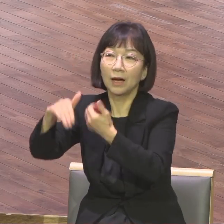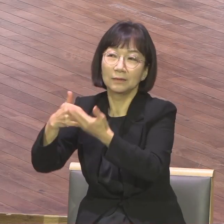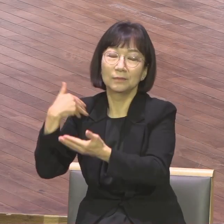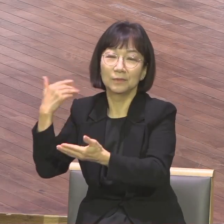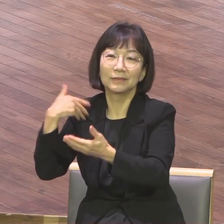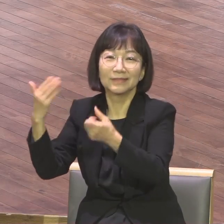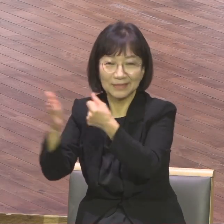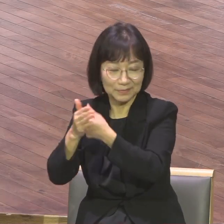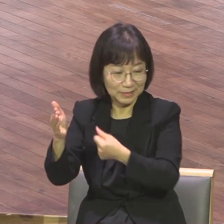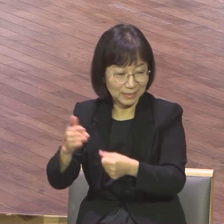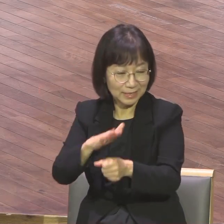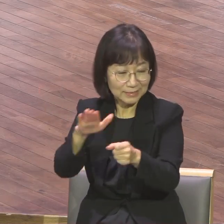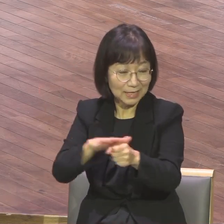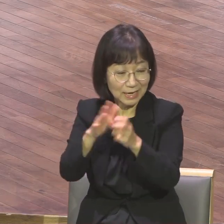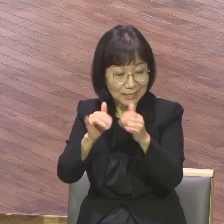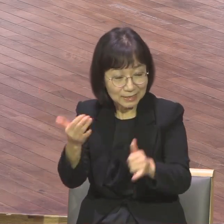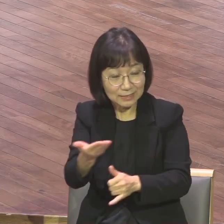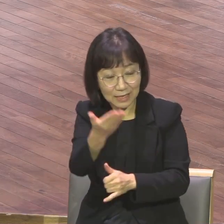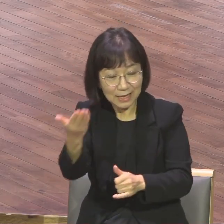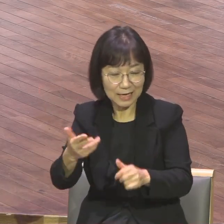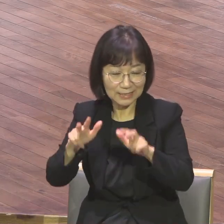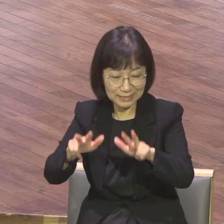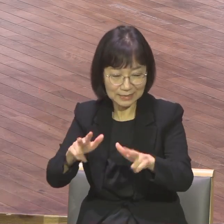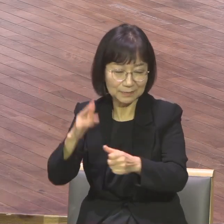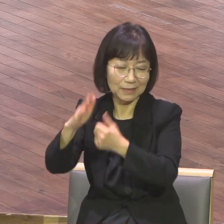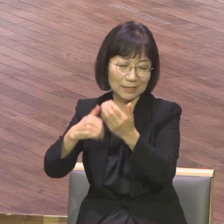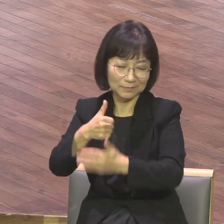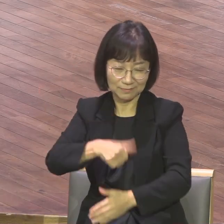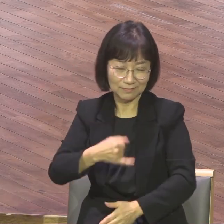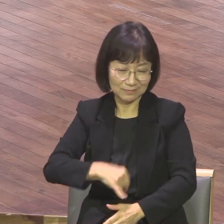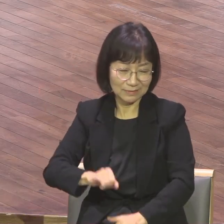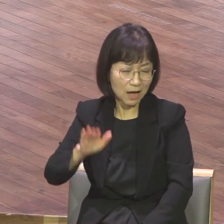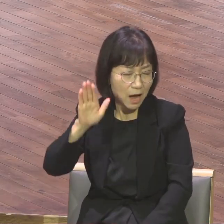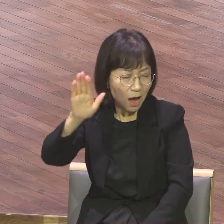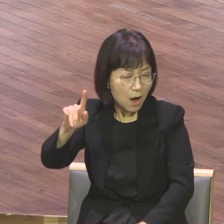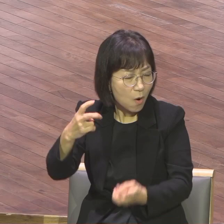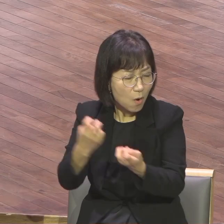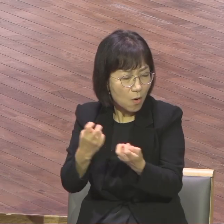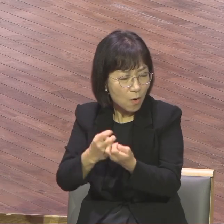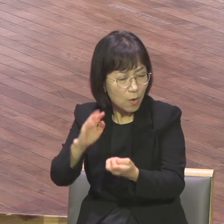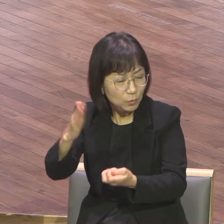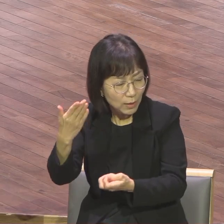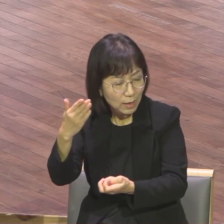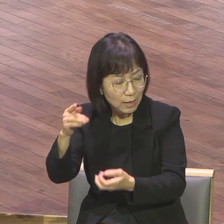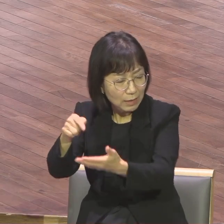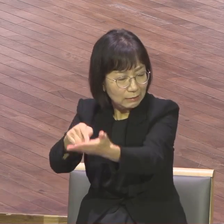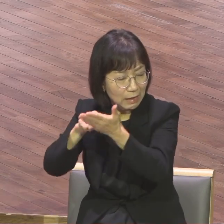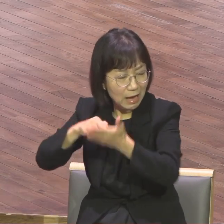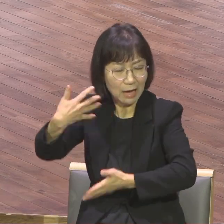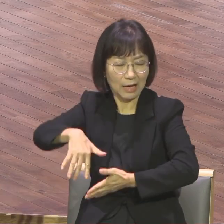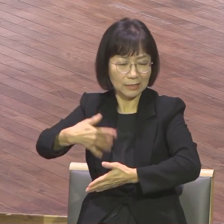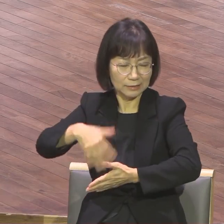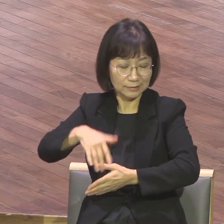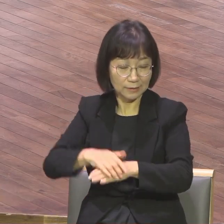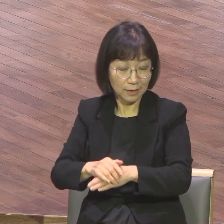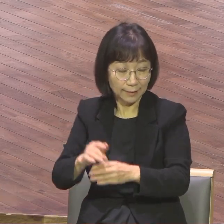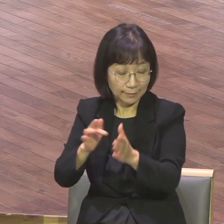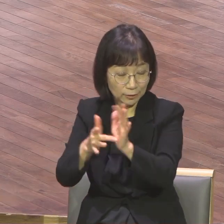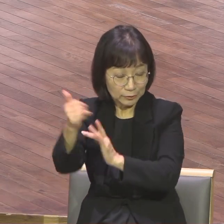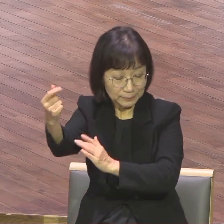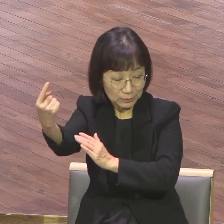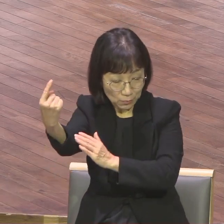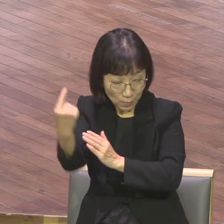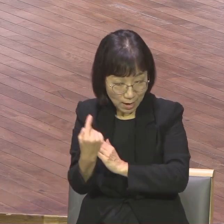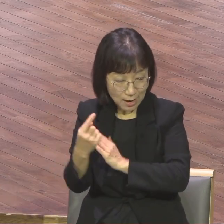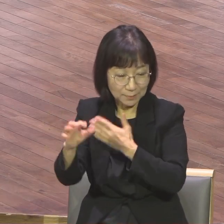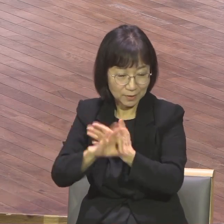못함이라. 사랑하는 자들아, 우리가 지금은 하나님의 자녀라. 장래에 어떻게 될지는 아직 나타나지 아니하였으나 그가